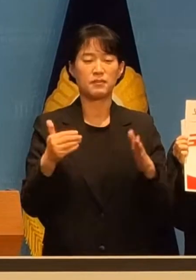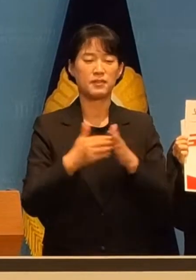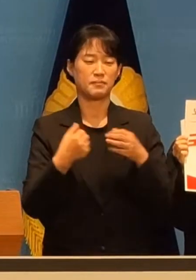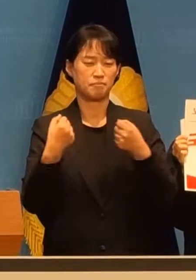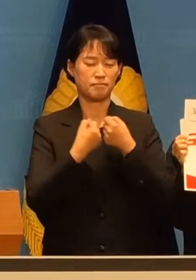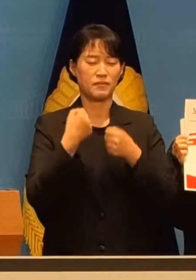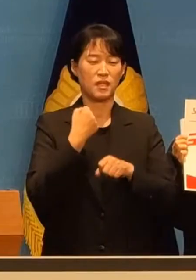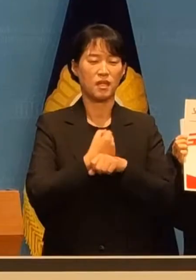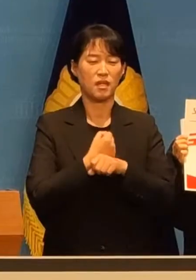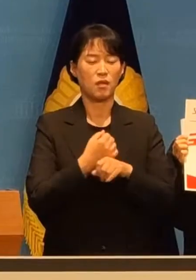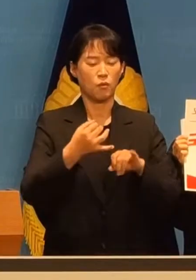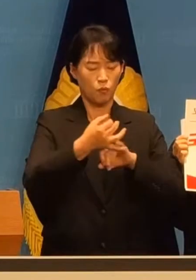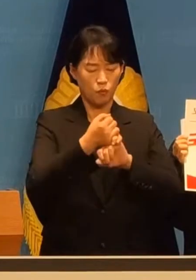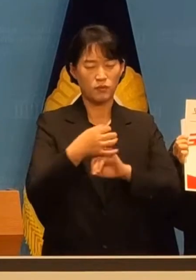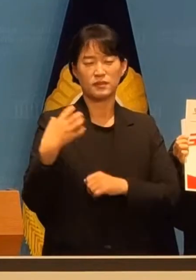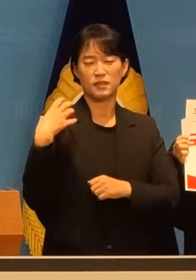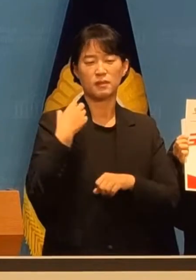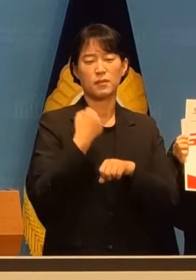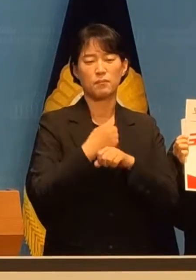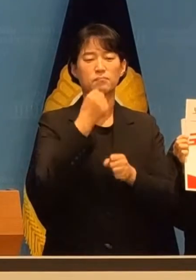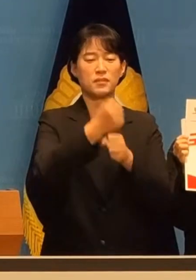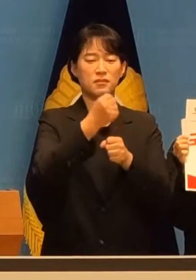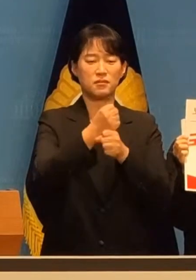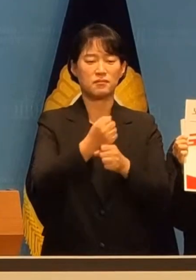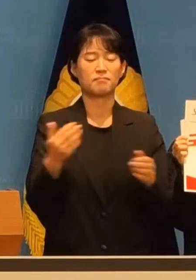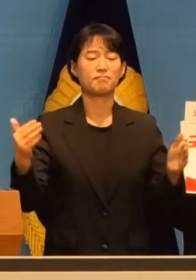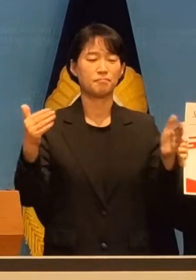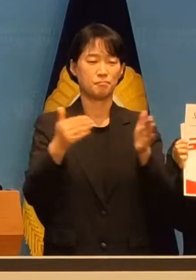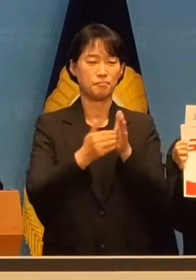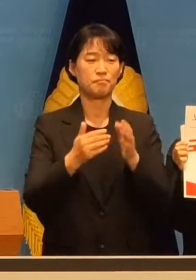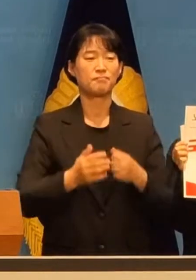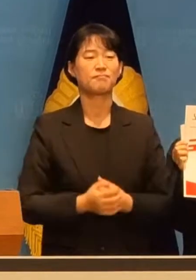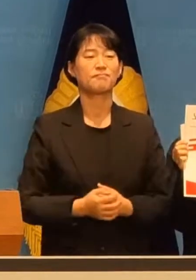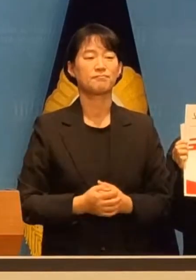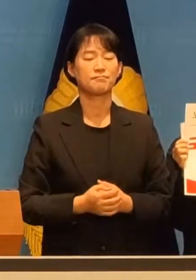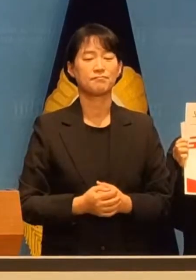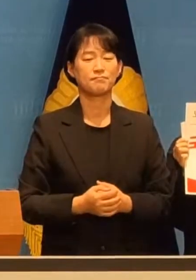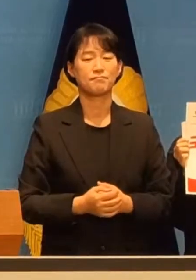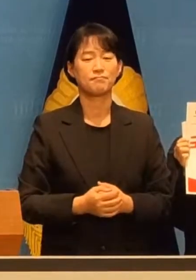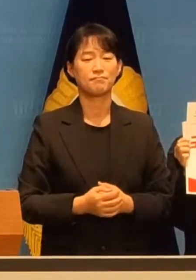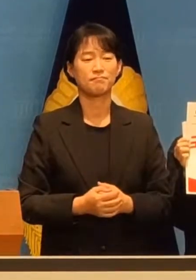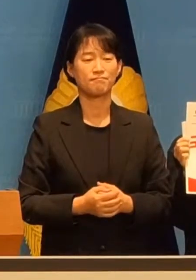반드시 쿠팡이 책임지게 만들겠습니다. 이상입니다.